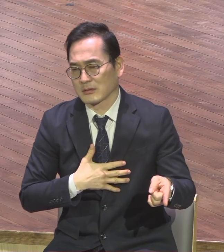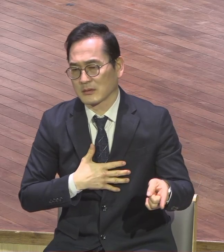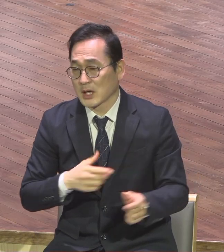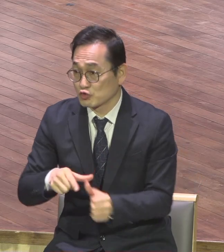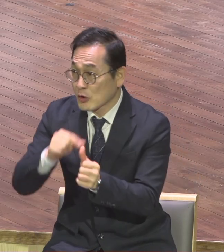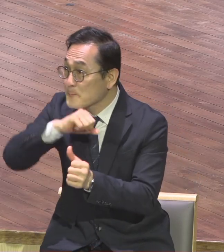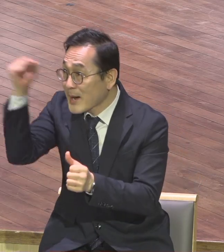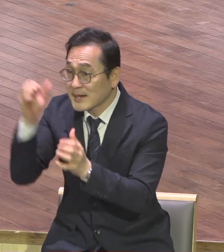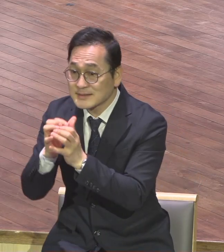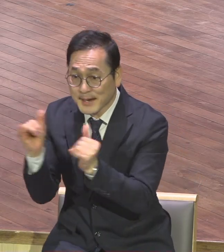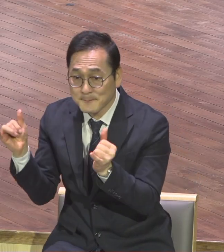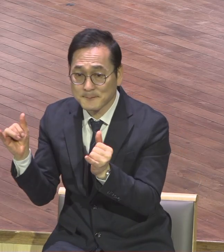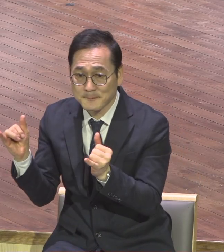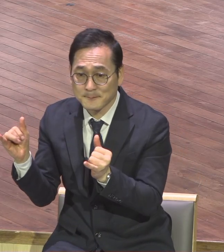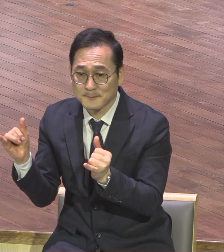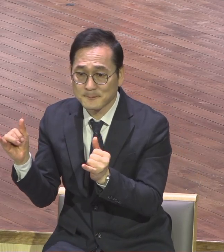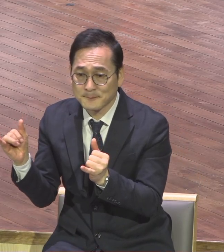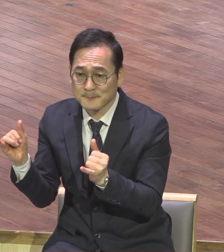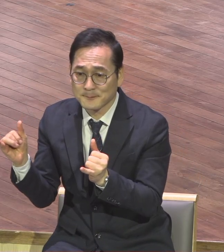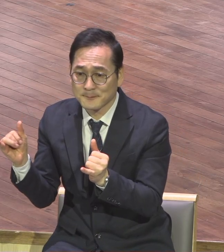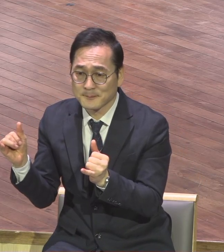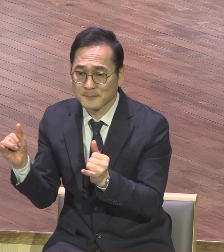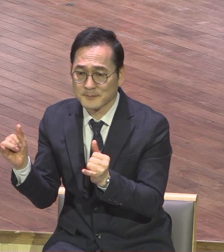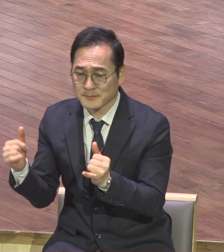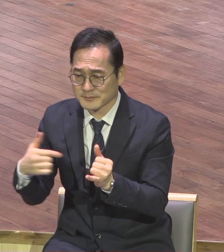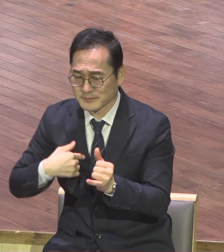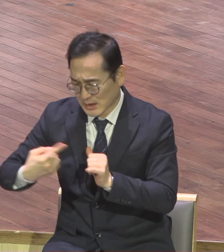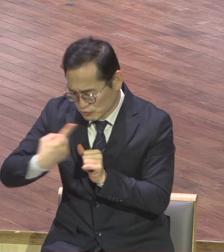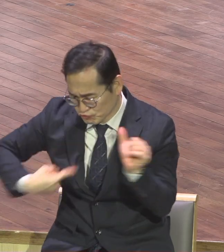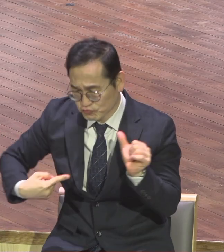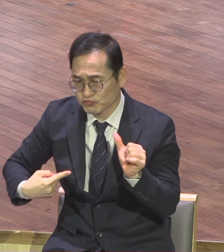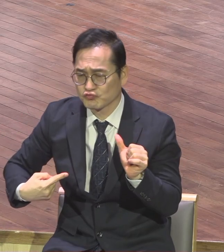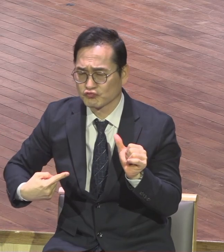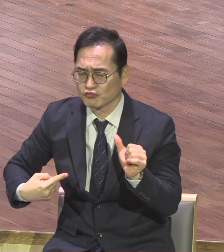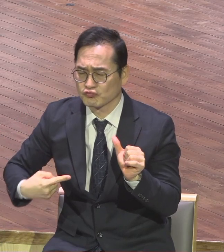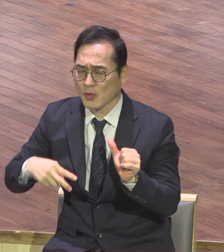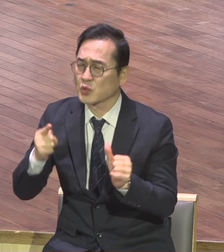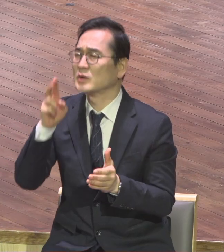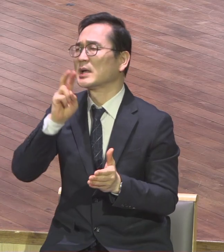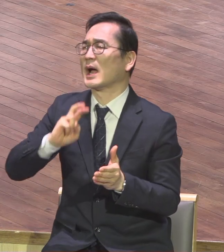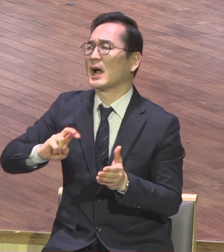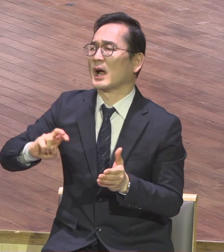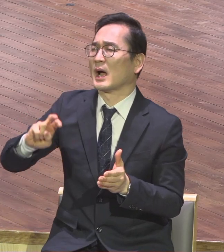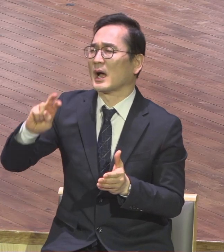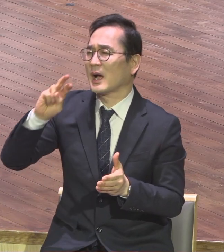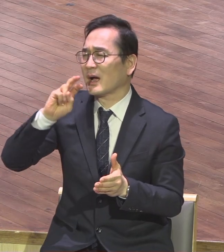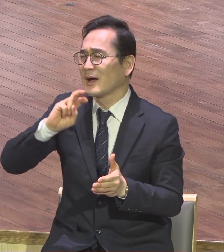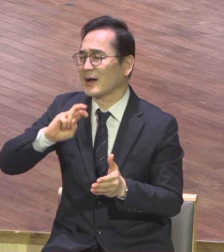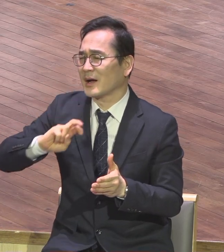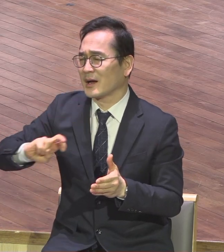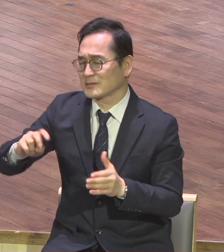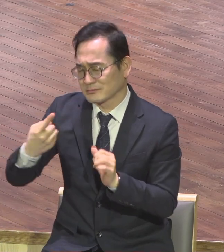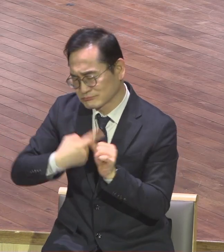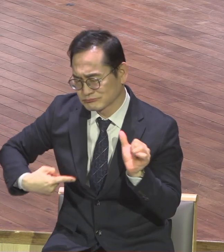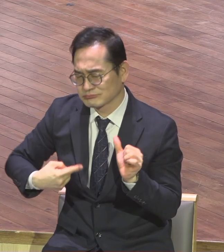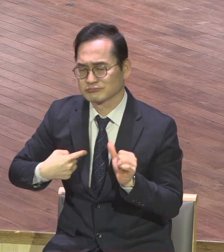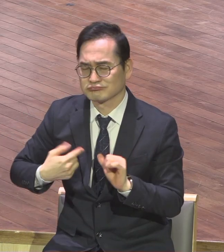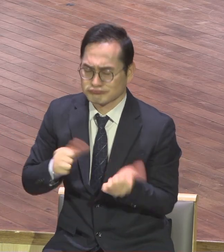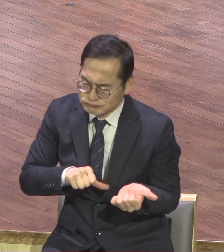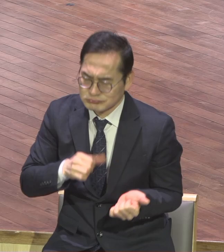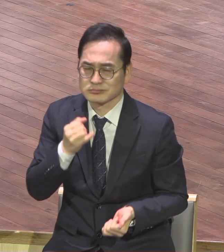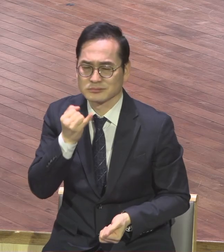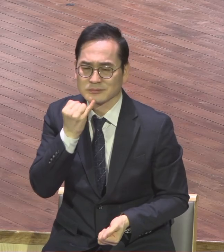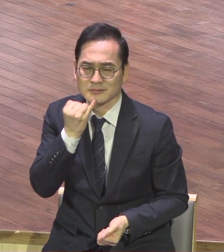구원받은 자의 증거, 화형을 당해도 평안해요. 찬송 부르며 갑니다. 찬송 부르며. 여러분, 당시